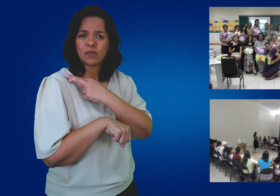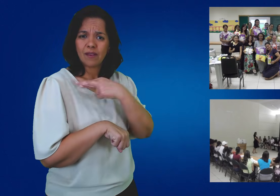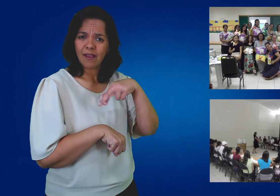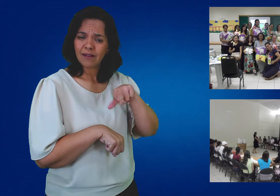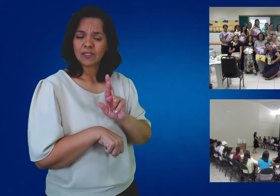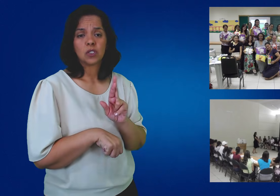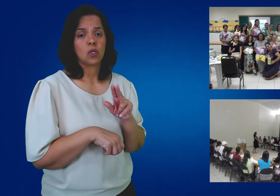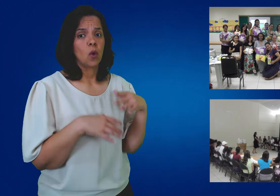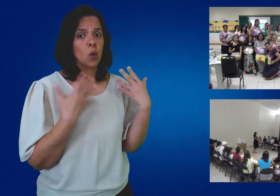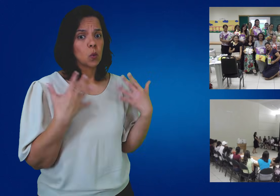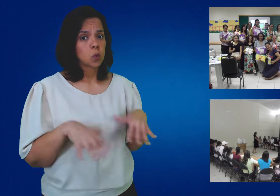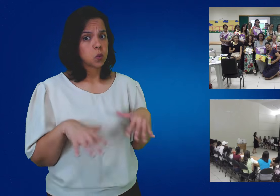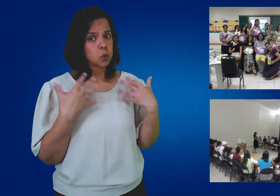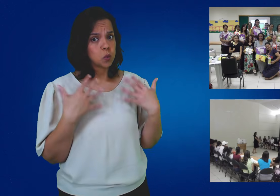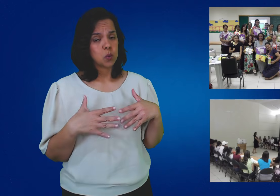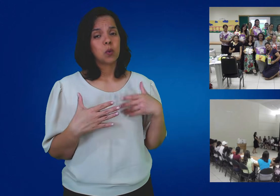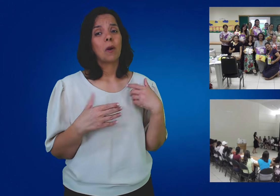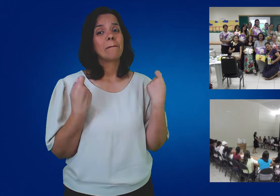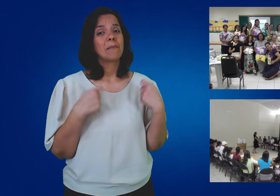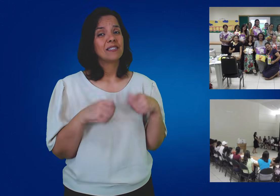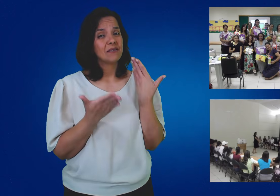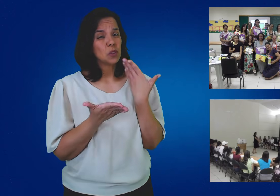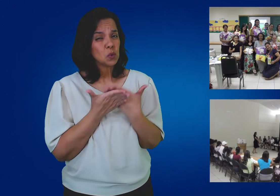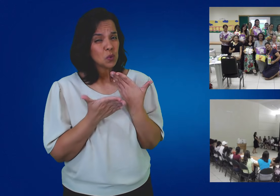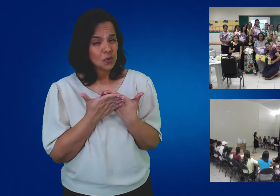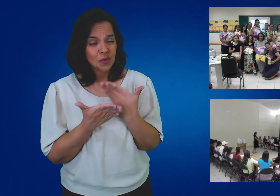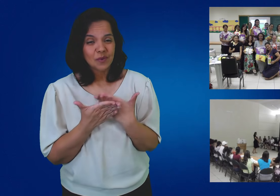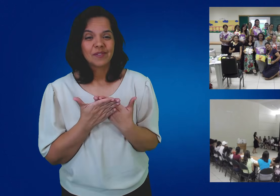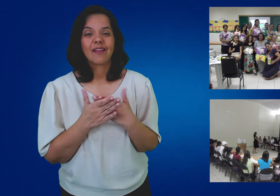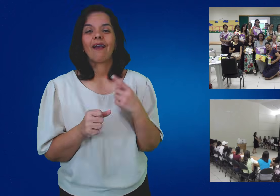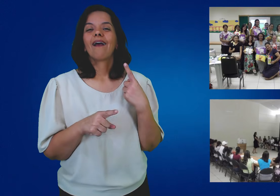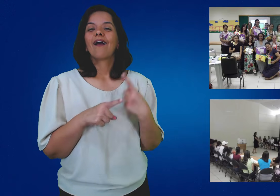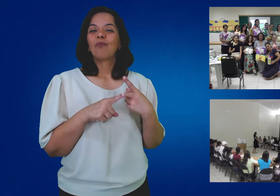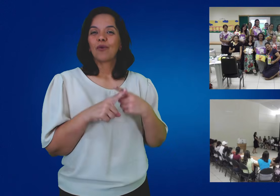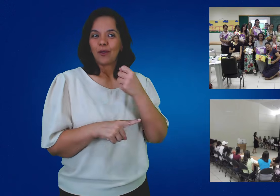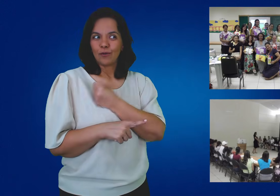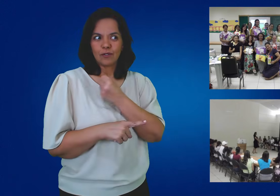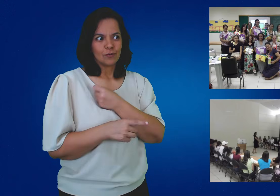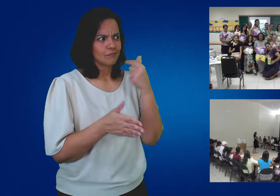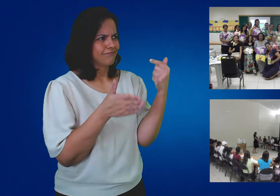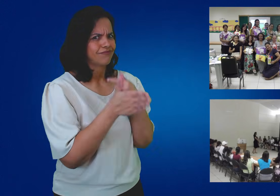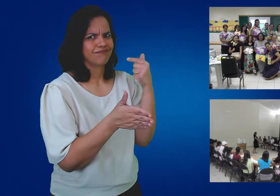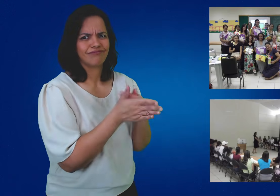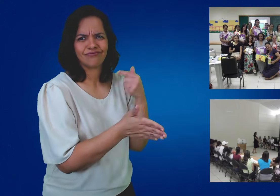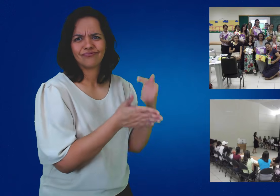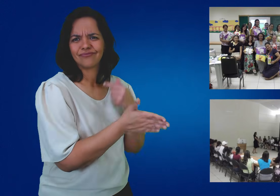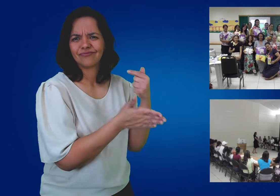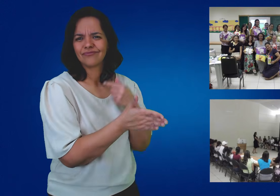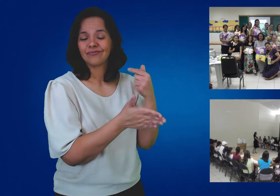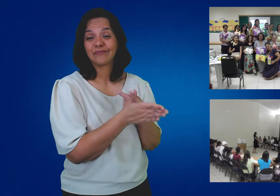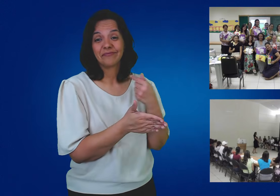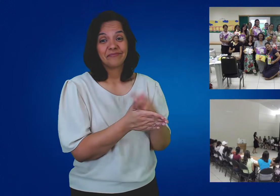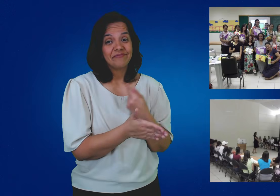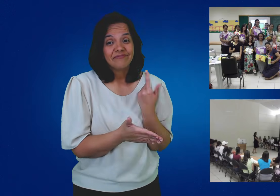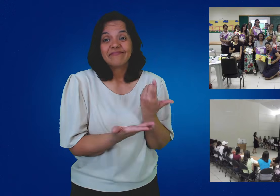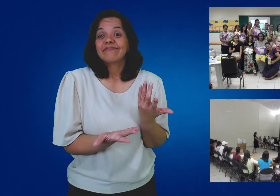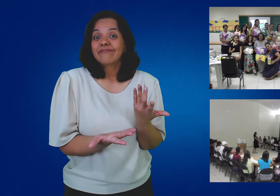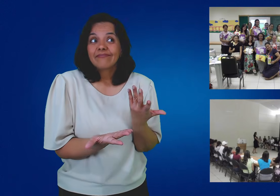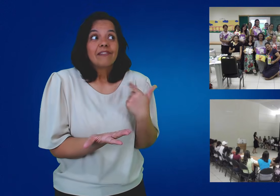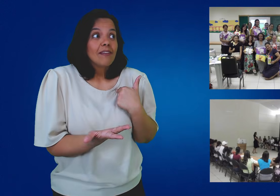E naquela época, no curso de religião, nossa, precisava estudar bastante, porque os alunos faziam muitas